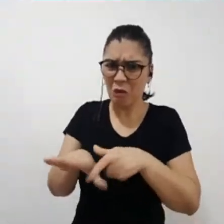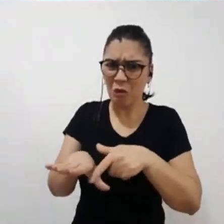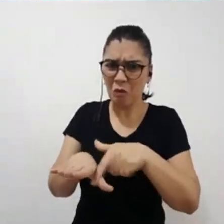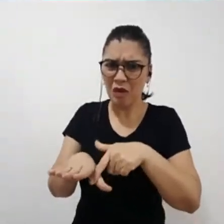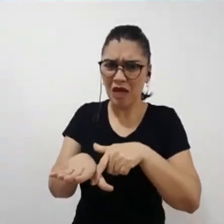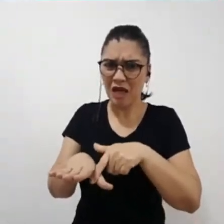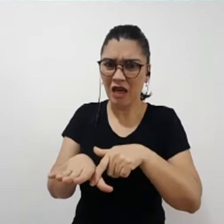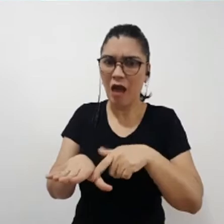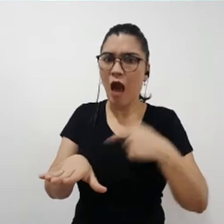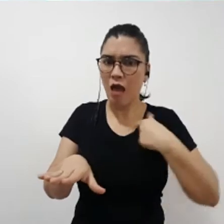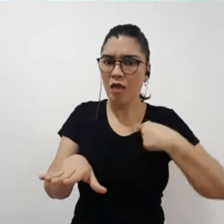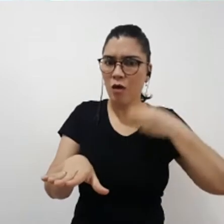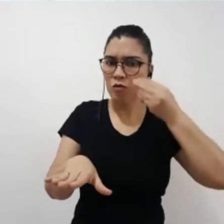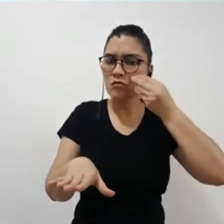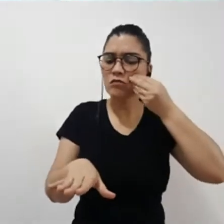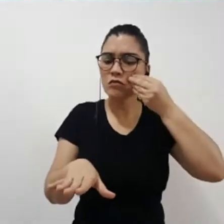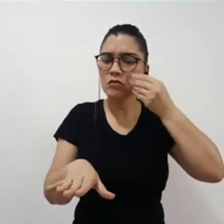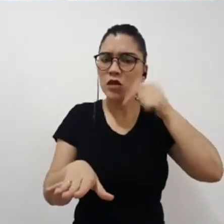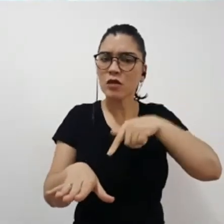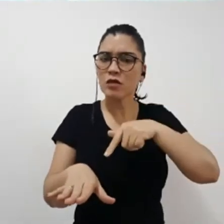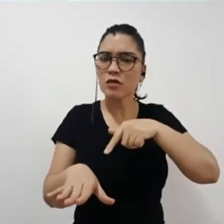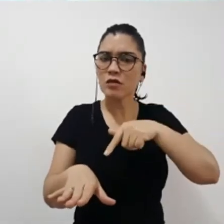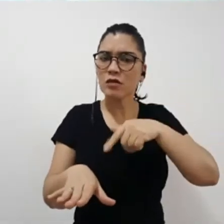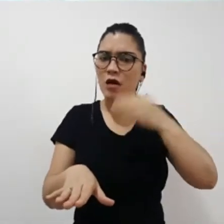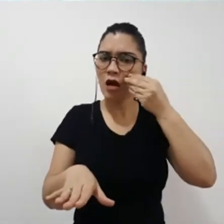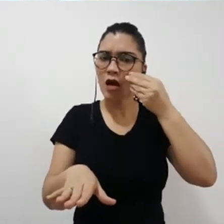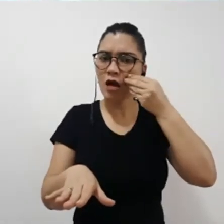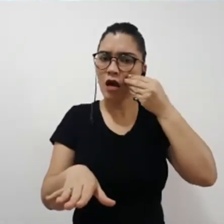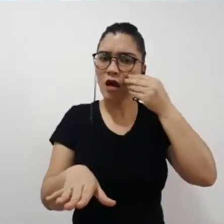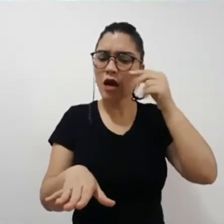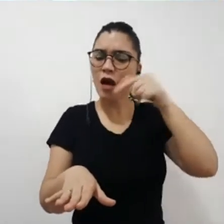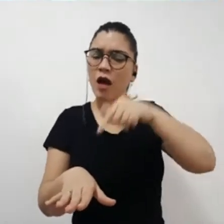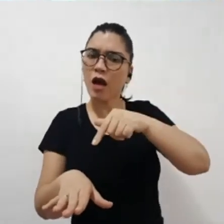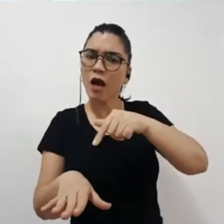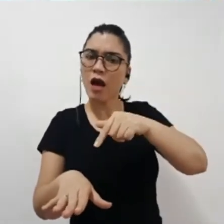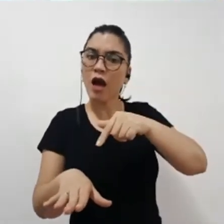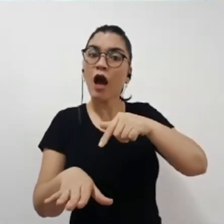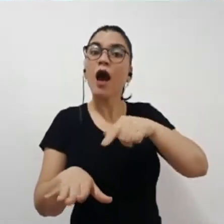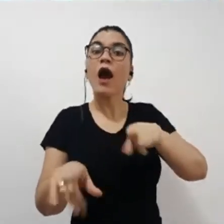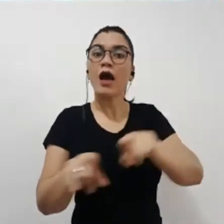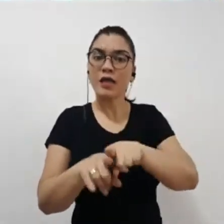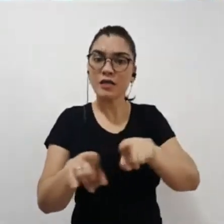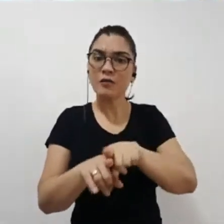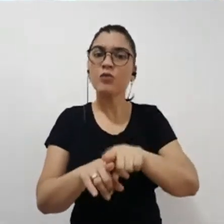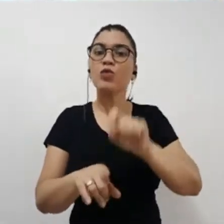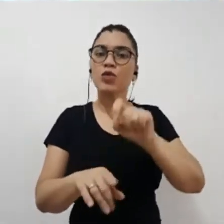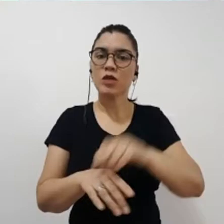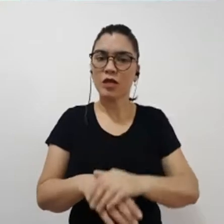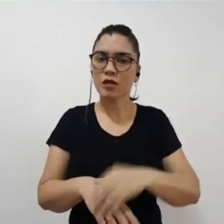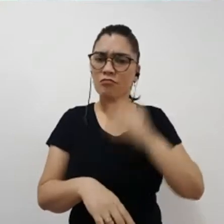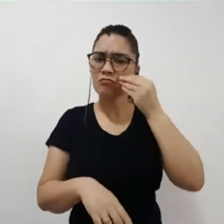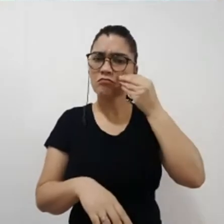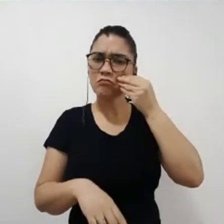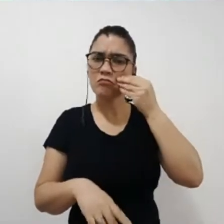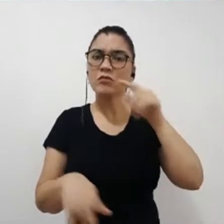que havia de fragilidades no meu corpo começaram a apontar e dizer,